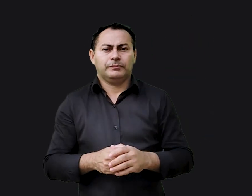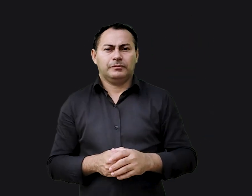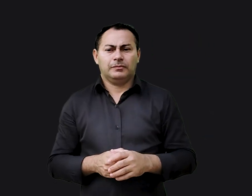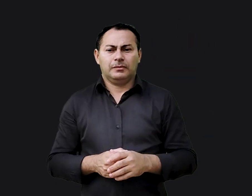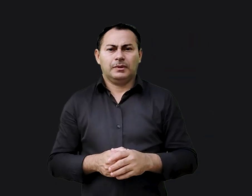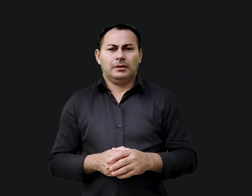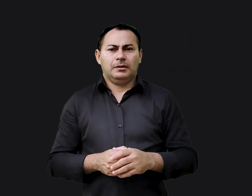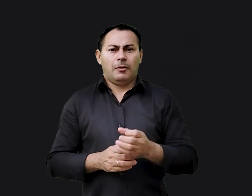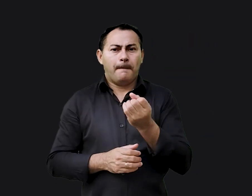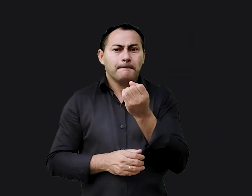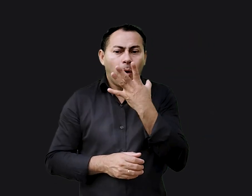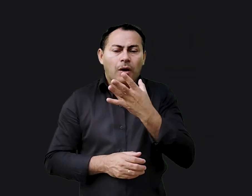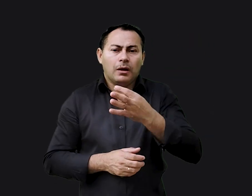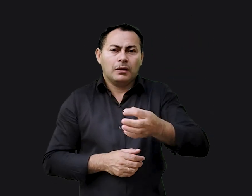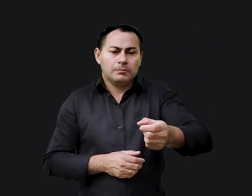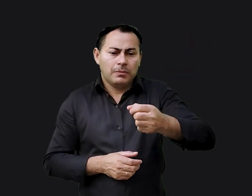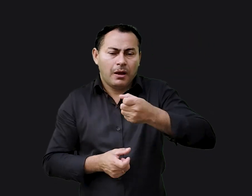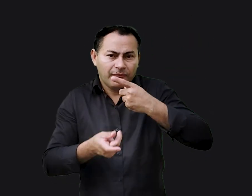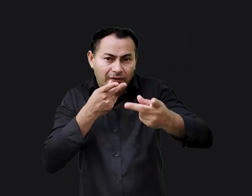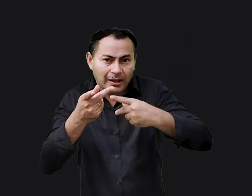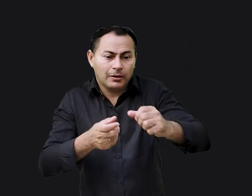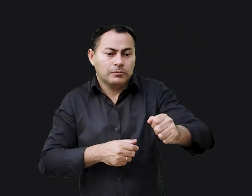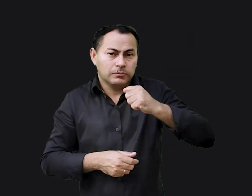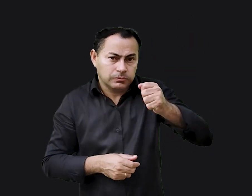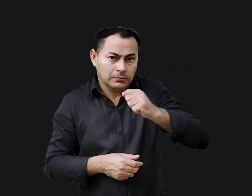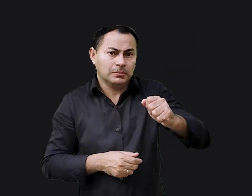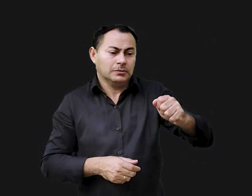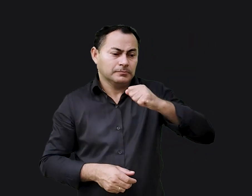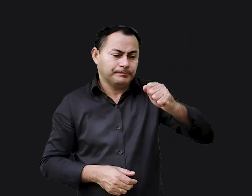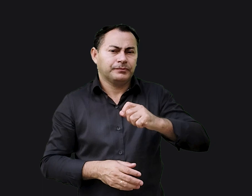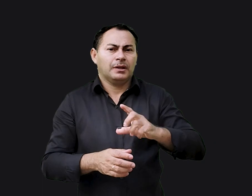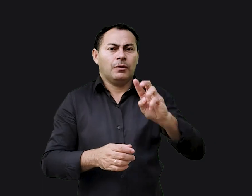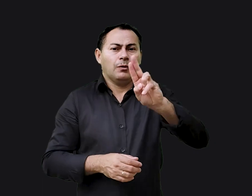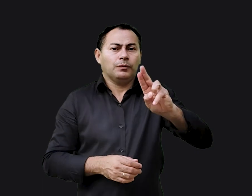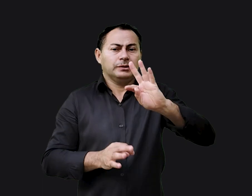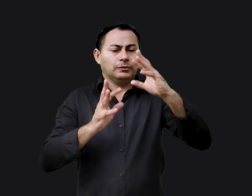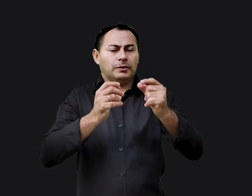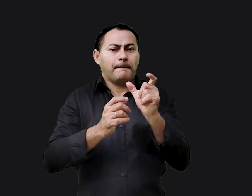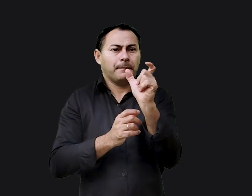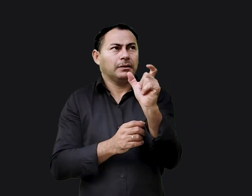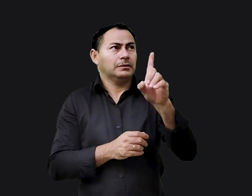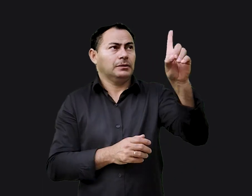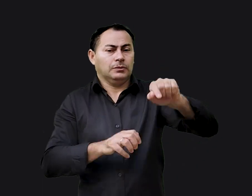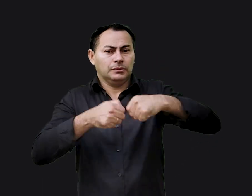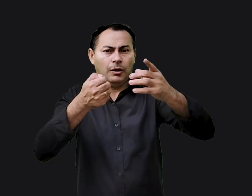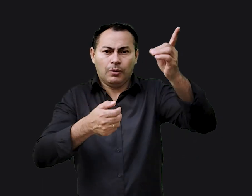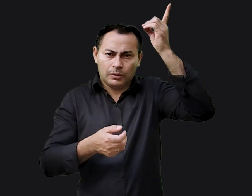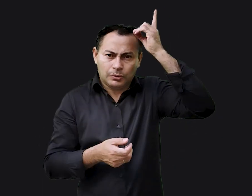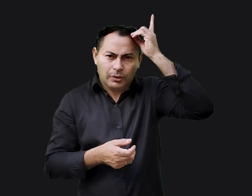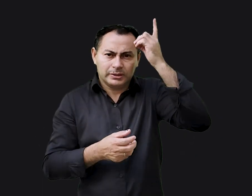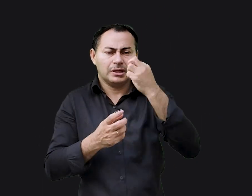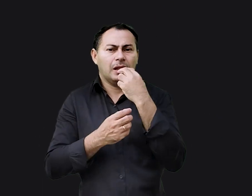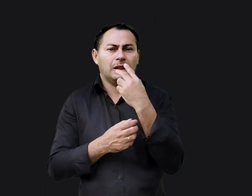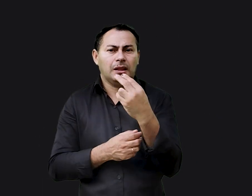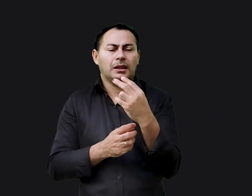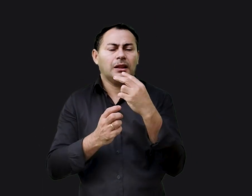a Deus esse é um bom argumento talvez você já tenha usado todas as suas palavras Então Deus dá o dom de